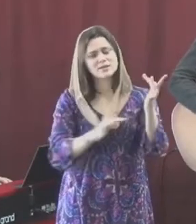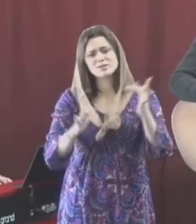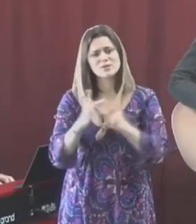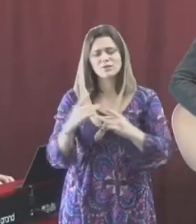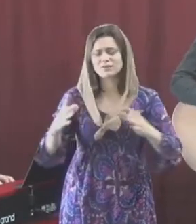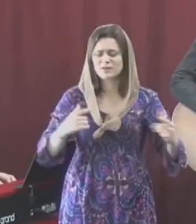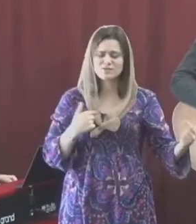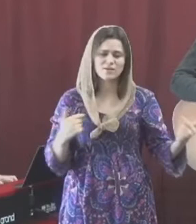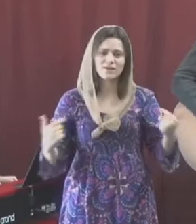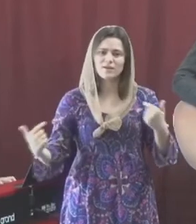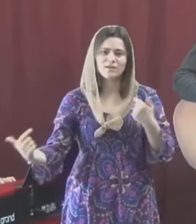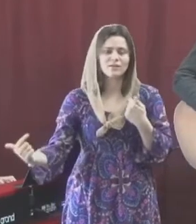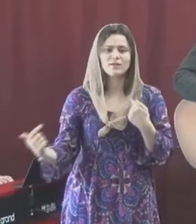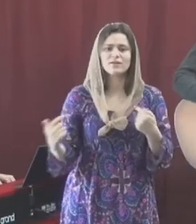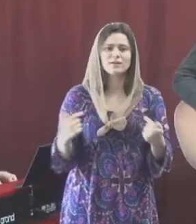Голгофі Христос